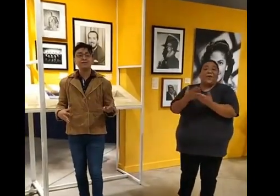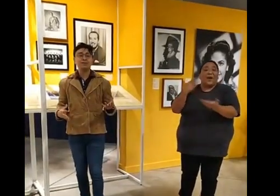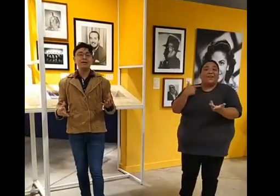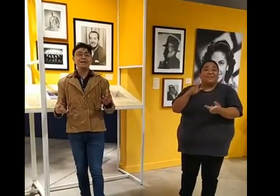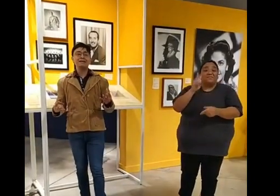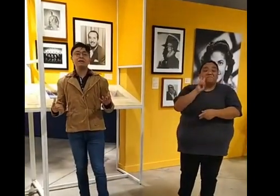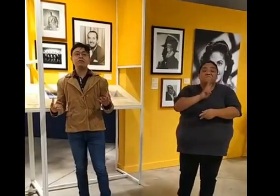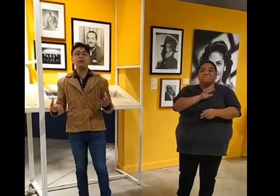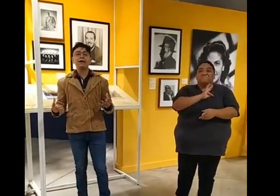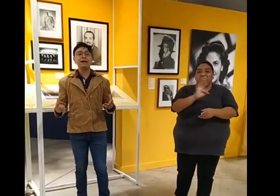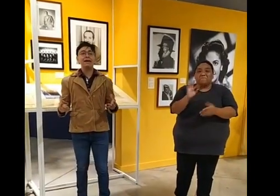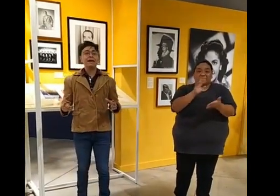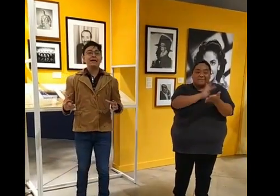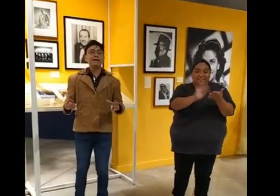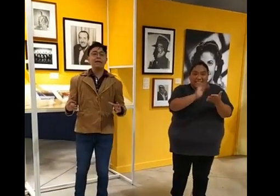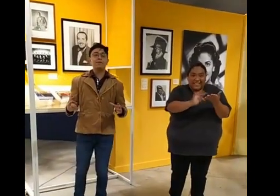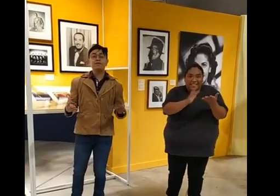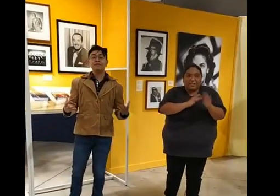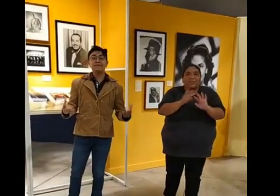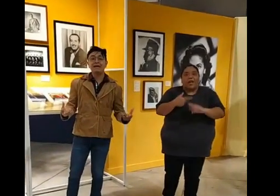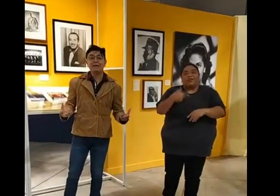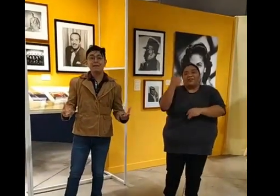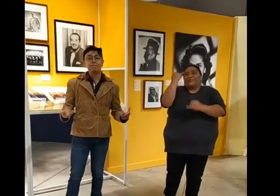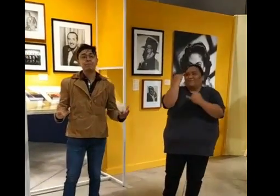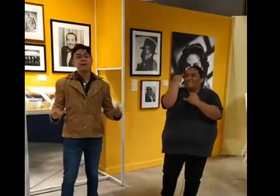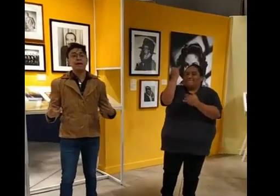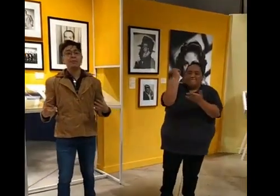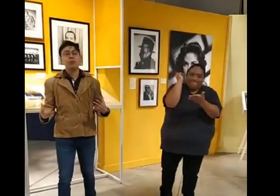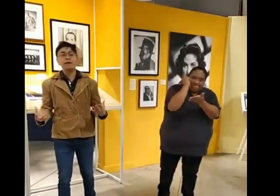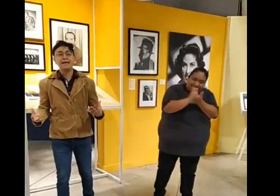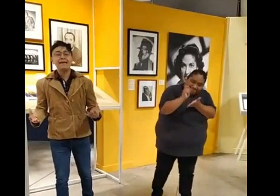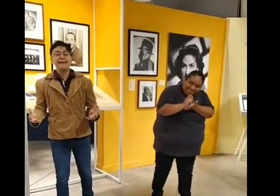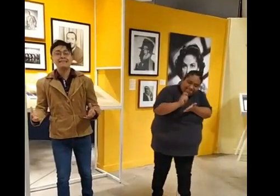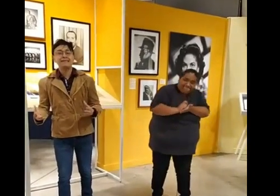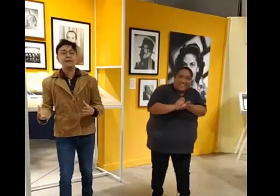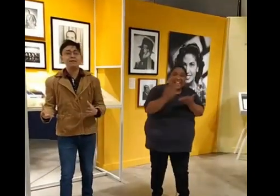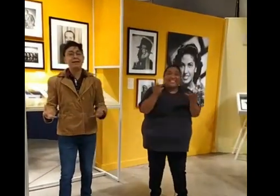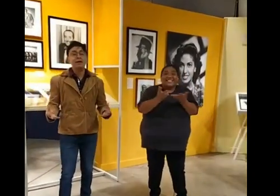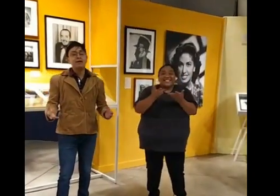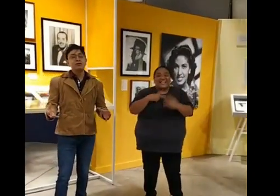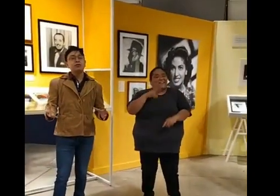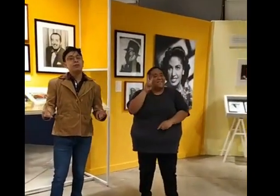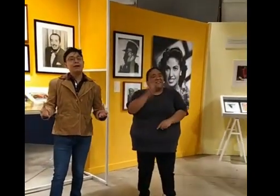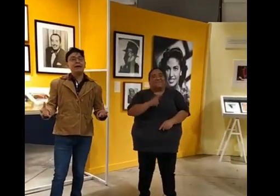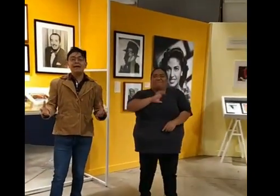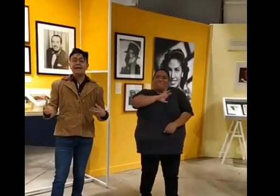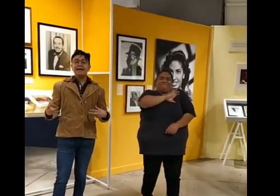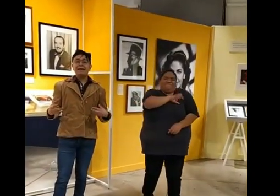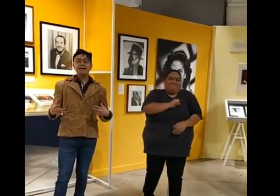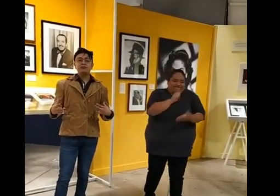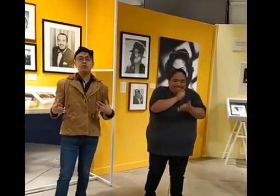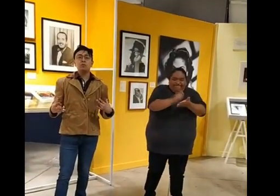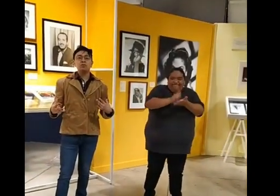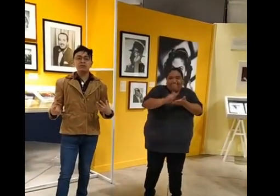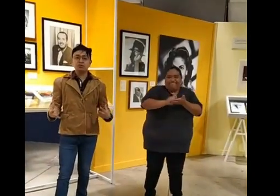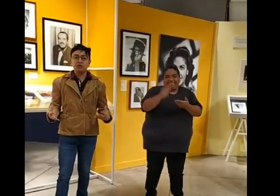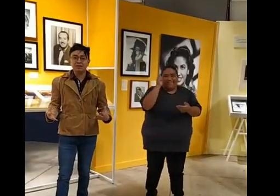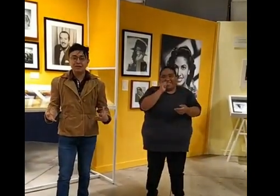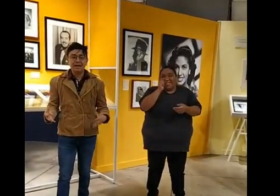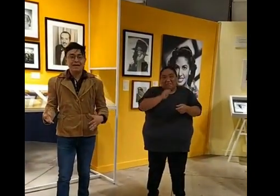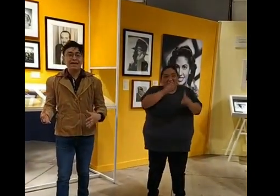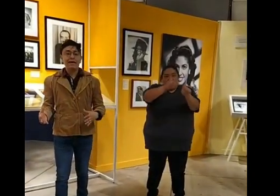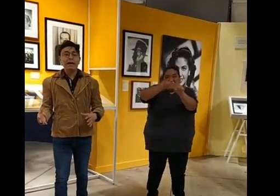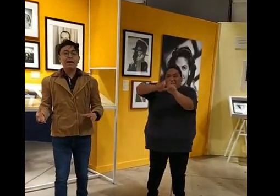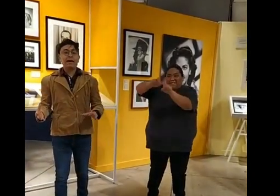sobre esto, que es algo que me fascinaba, de poder escribir sobre estos